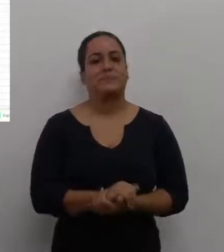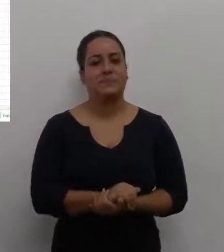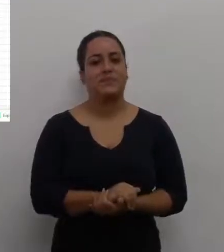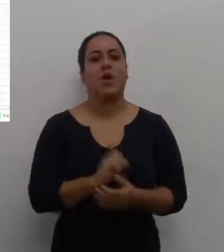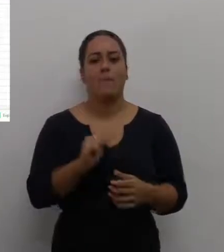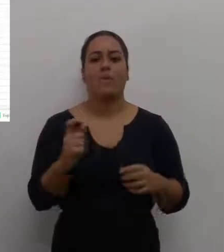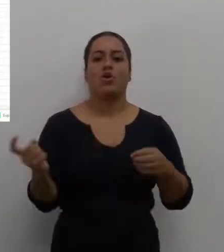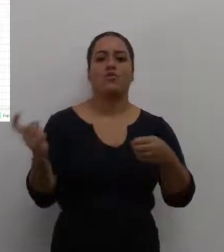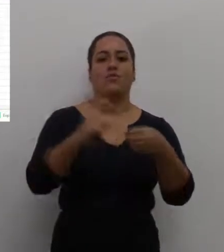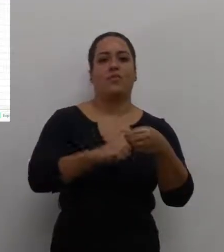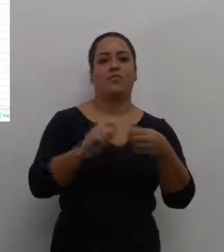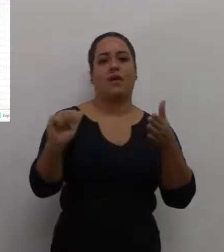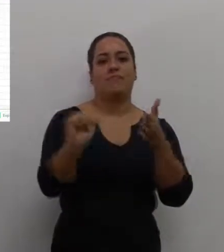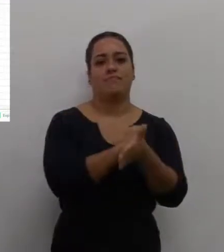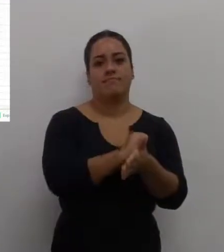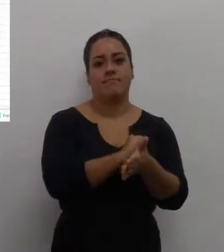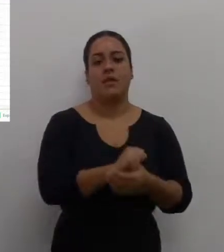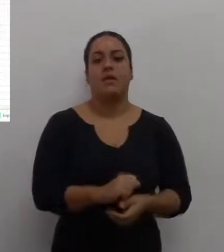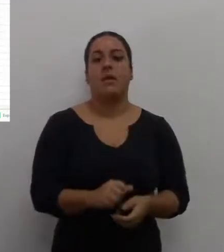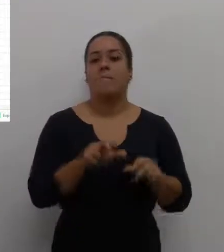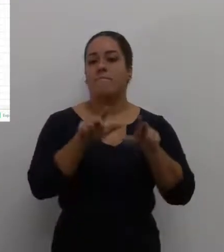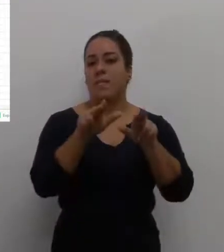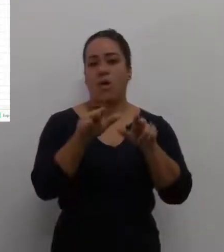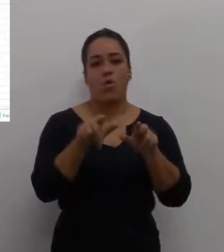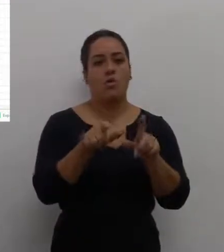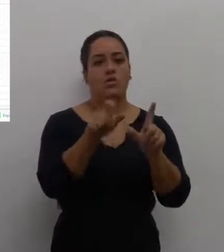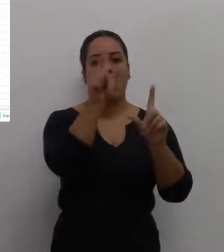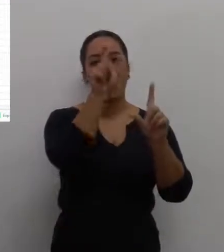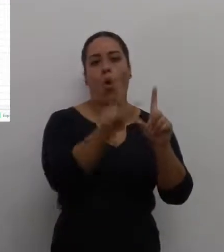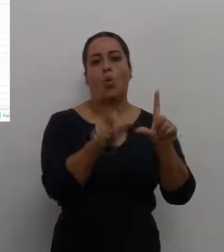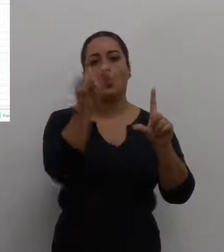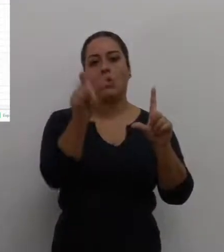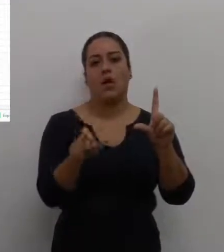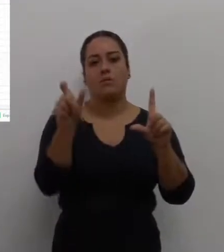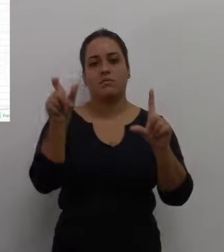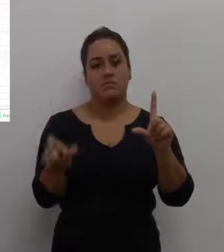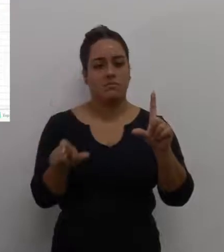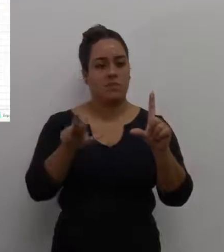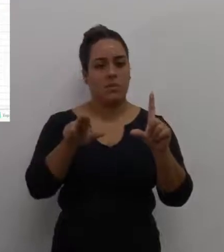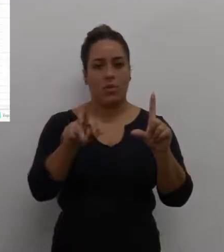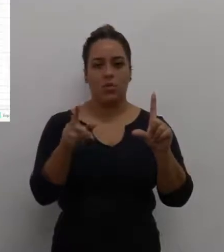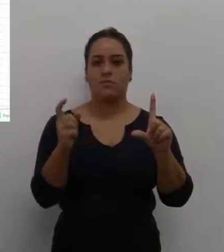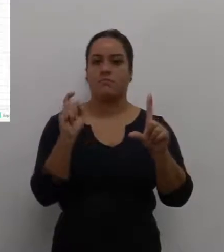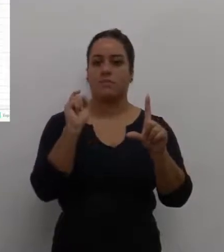Certo? Posso desfazer. Posso também fazer a mesma coisa com coluna. Posso clicar aqui, ó.